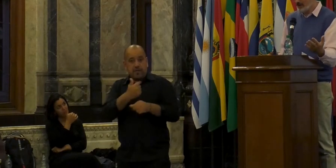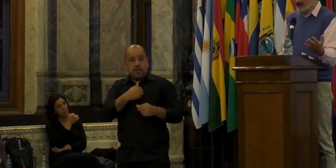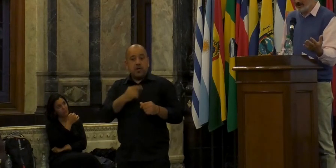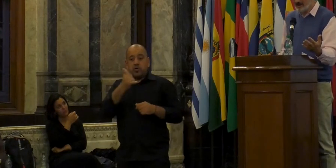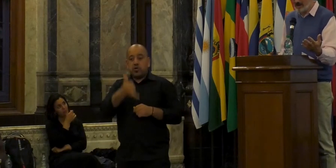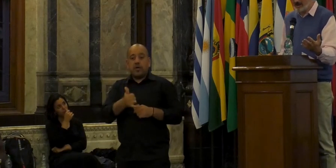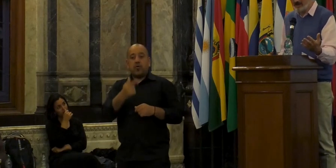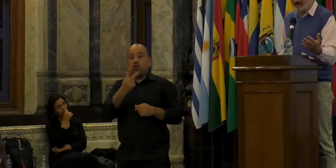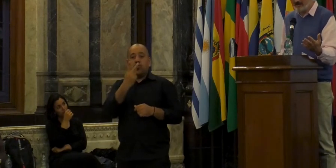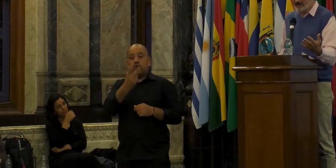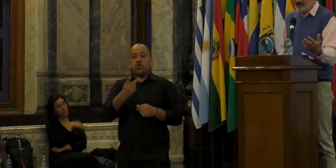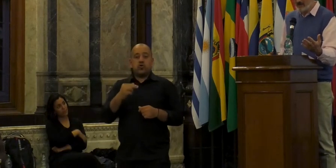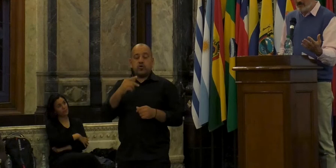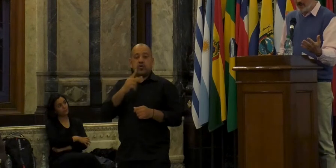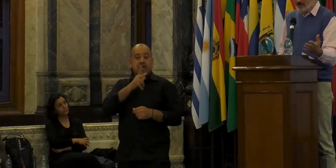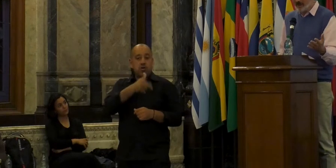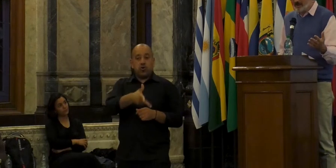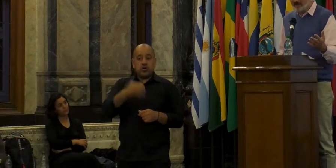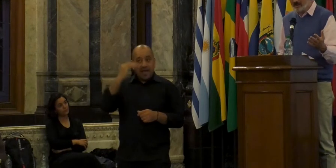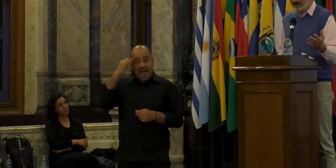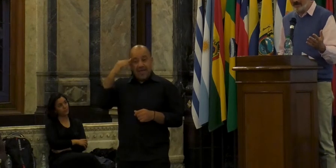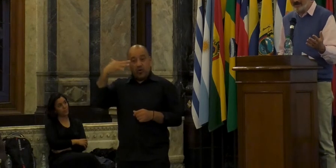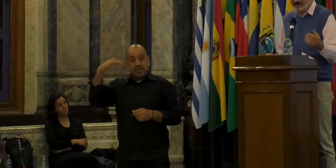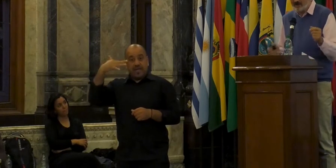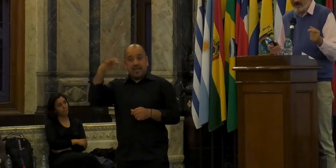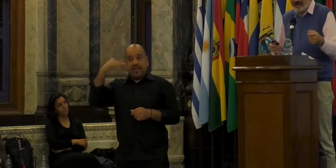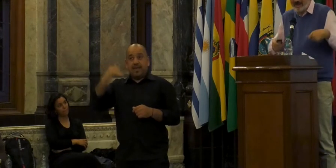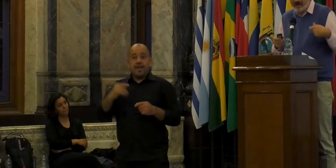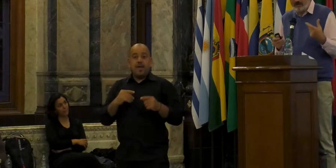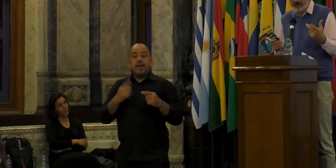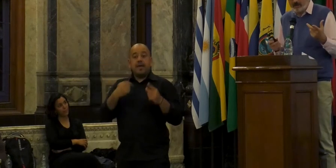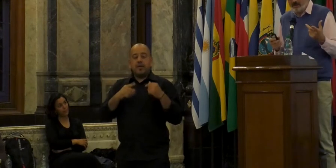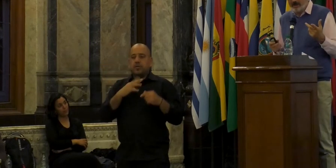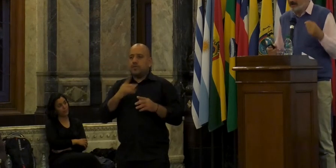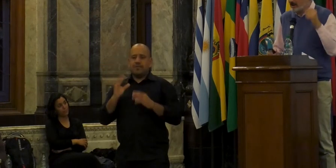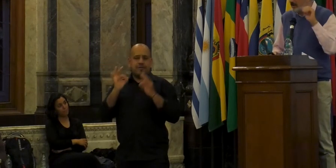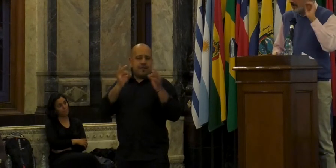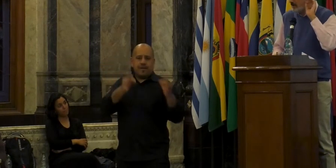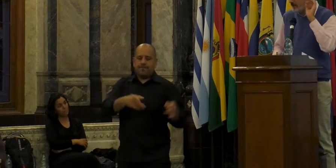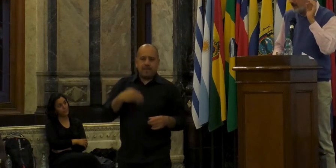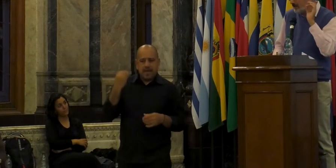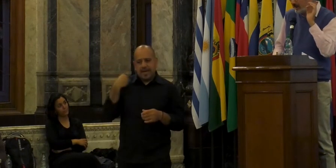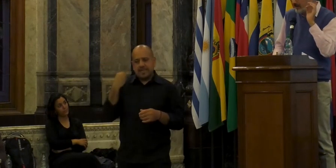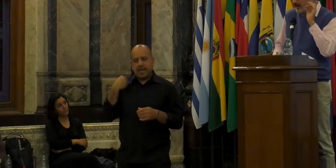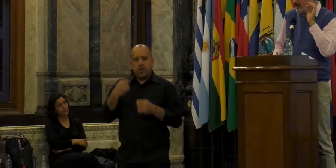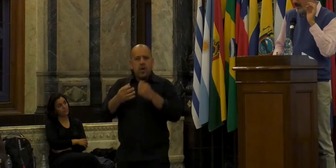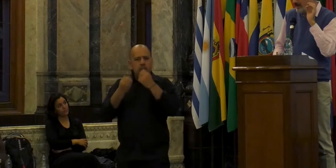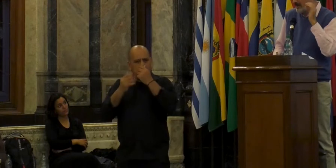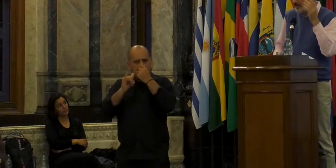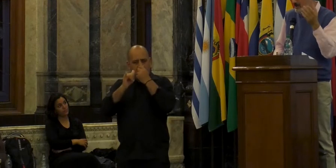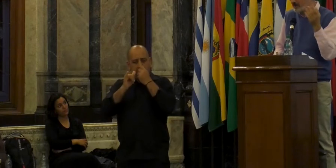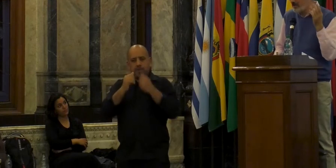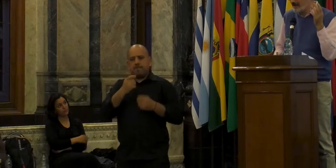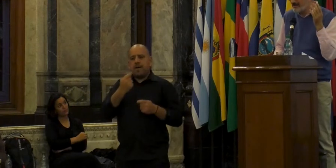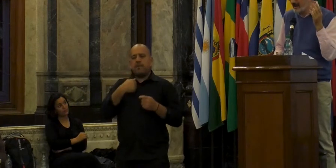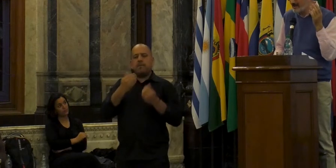dos adolescentes mayores y un preadolescente. Entonces el otro día llegué agotado. Esto vino a cuento de que me